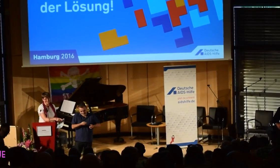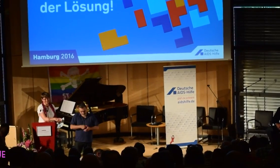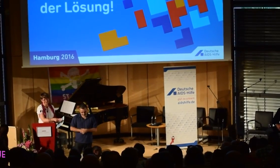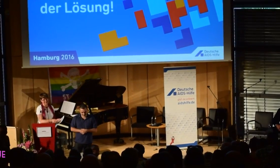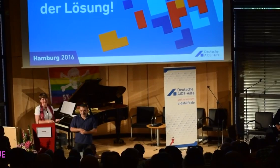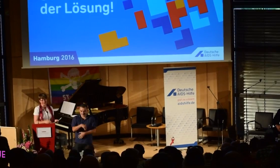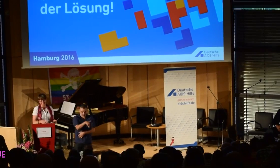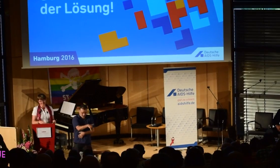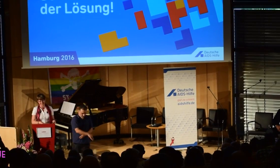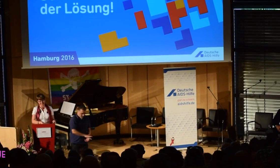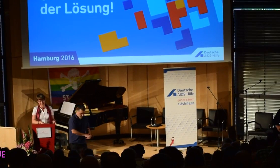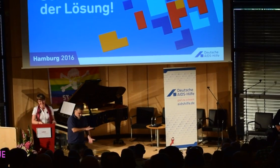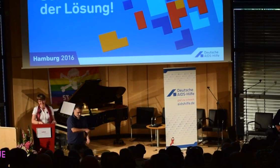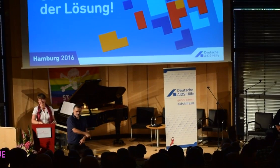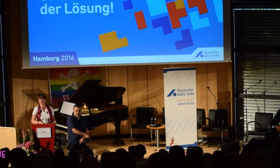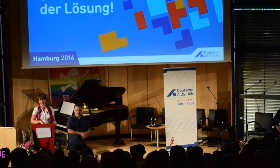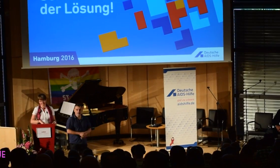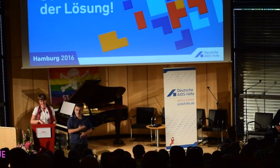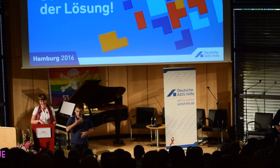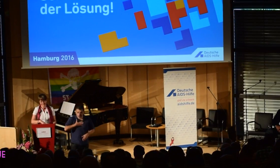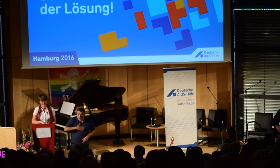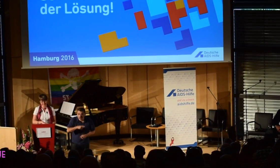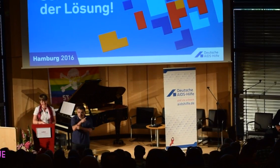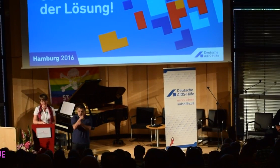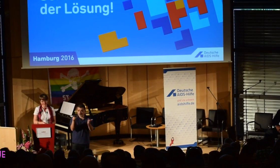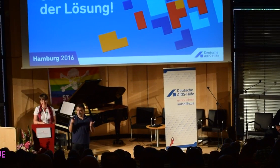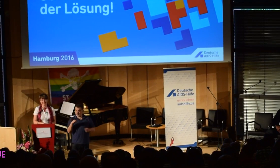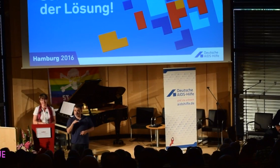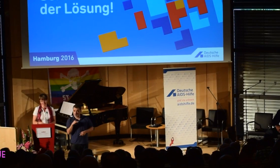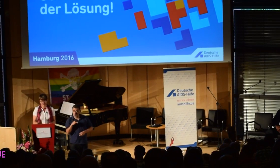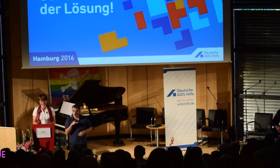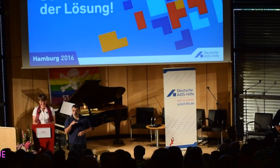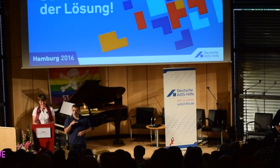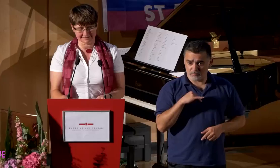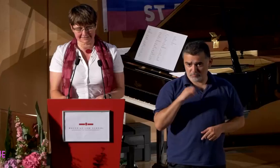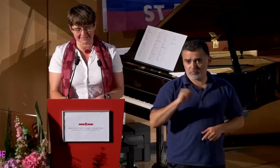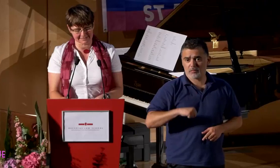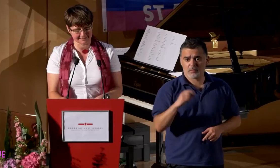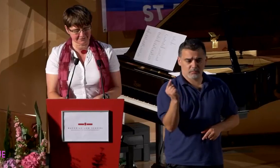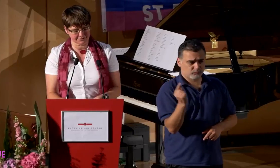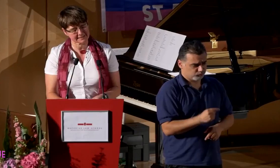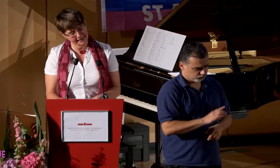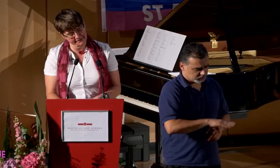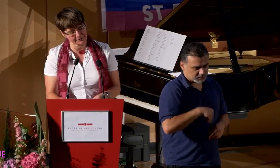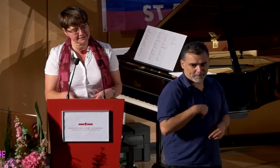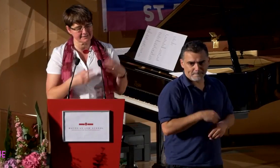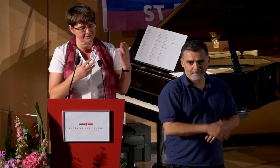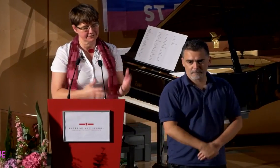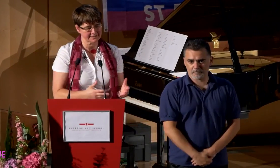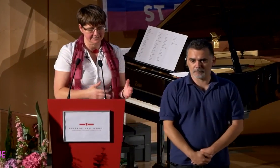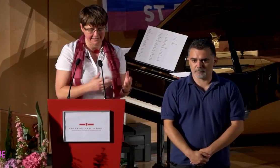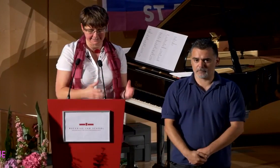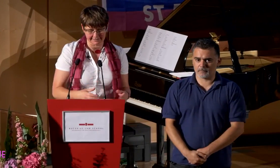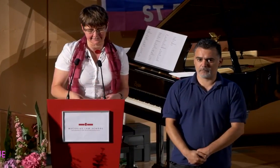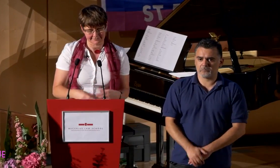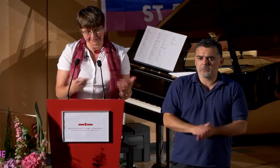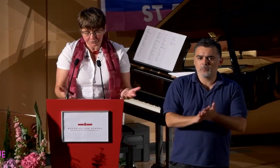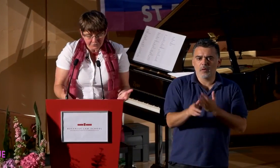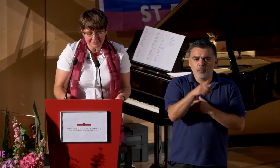die liegen da vorne auch aus und sehr gerne können sich natürlich diejenigen von euch, die die Strategie noch nicht kennen oder die einfach